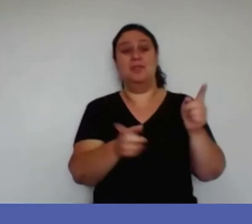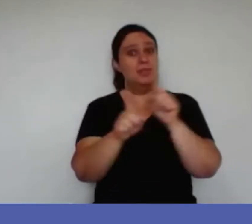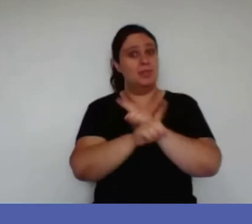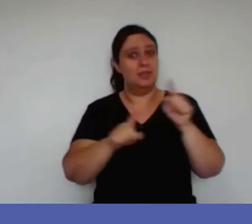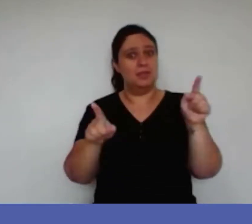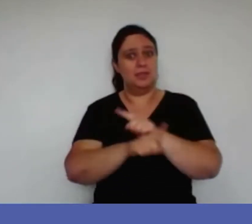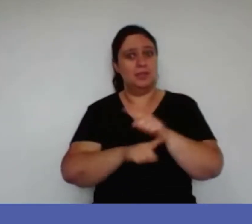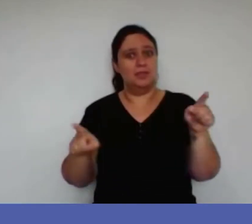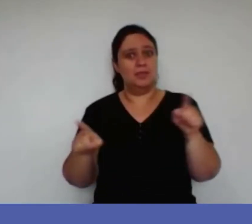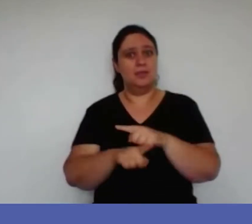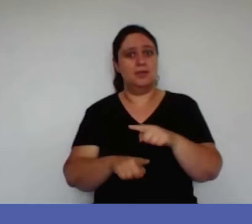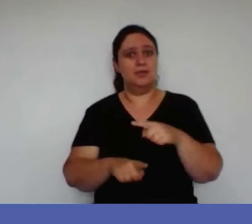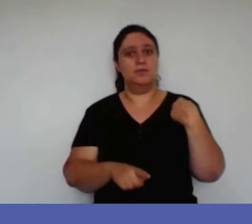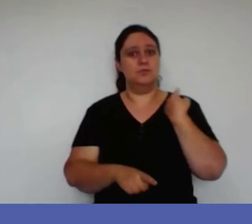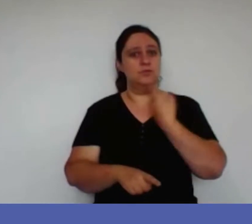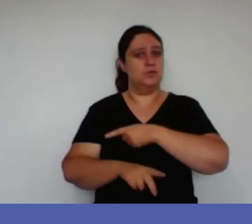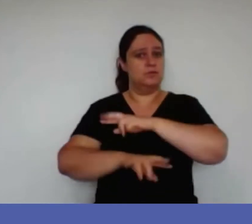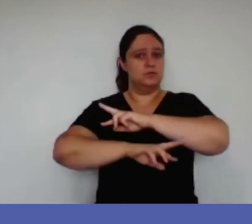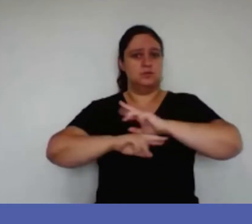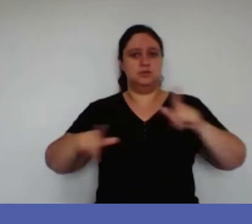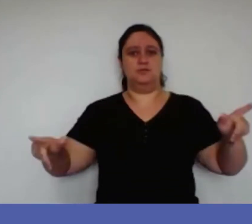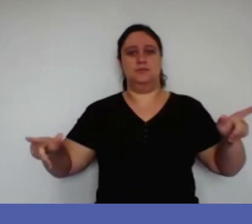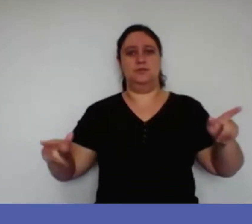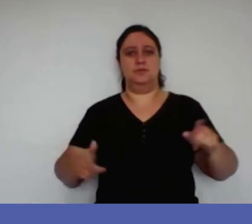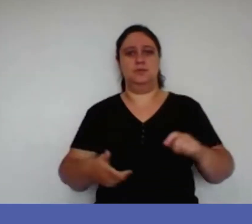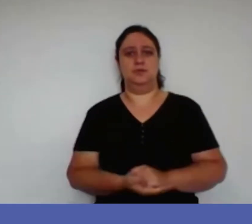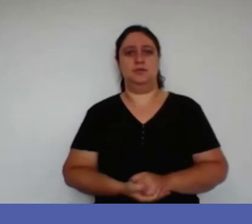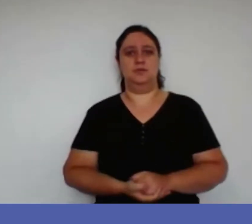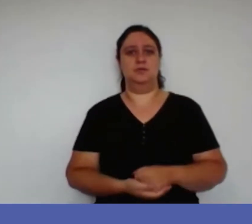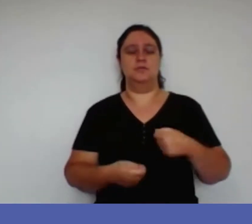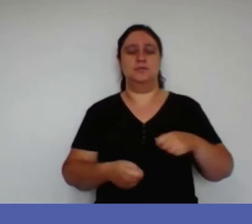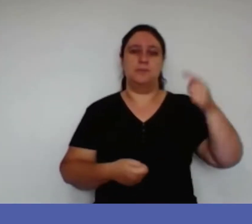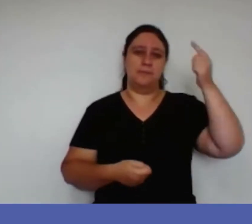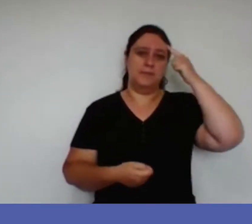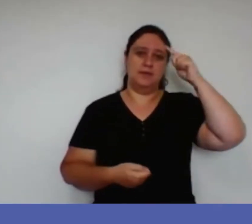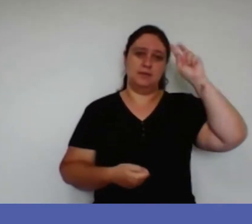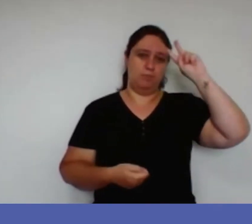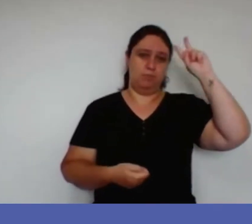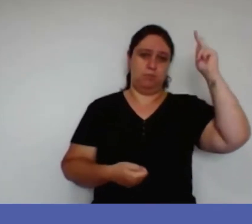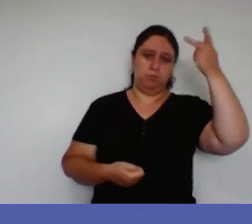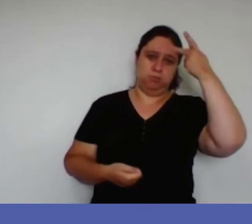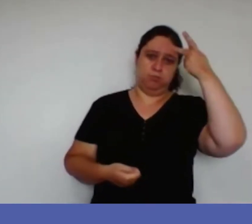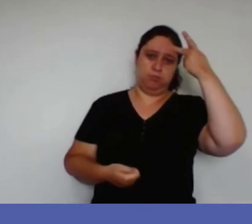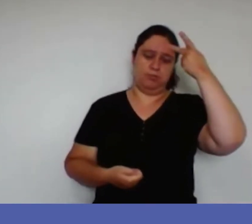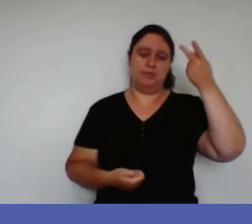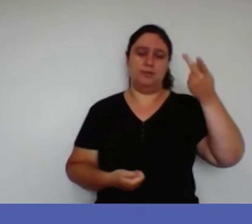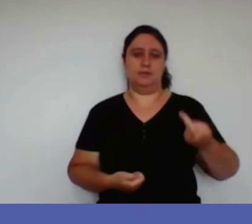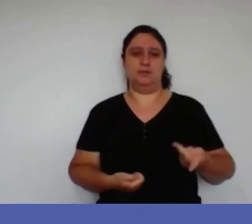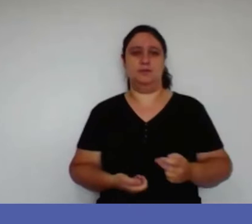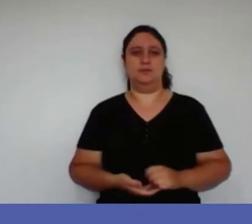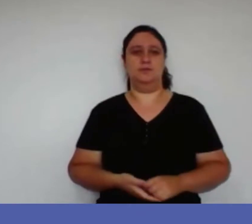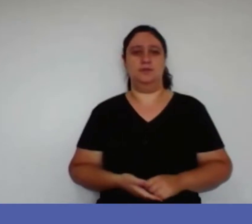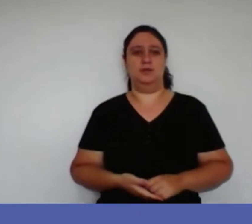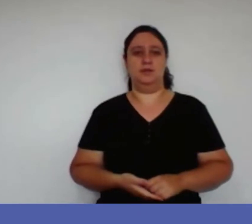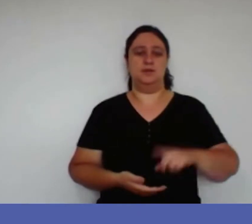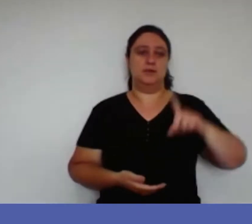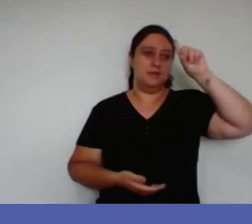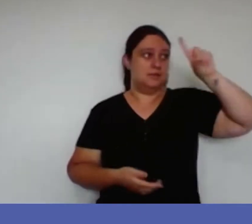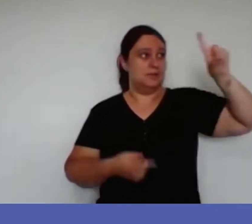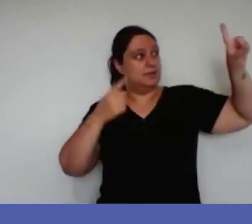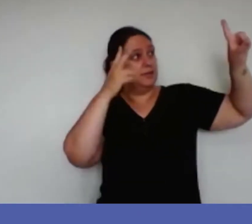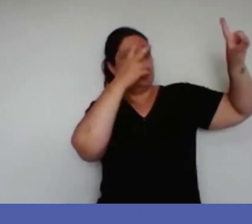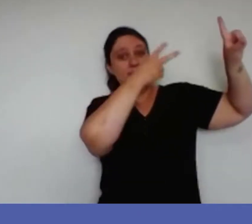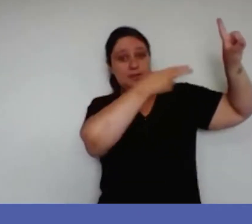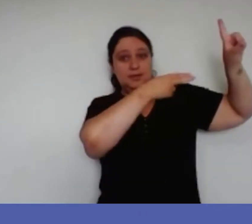esses religiosos dentro da caixa. Nós queremos pensar fora da caixa, do jeito como Deus pensa. Mas por outro